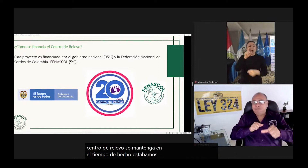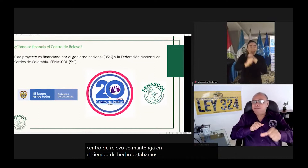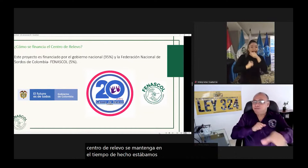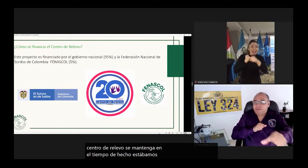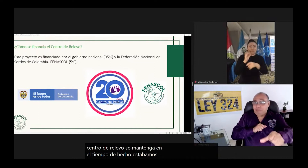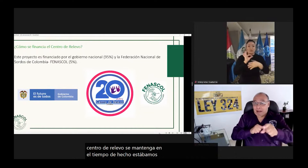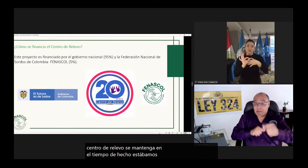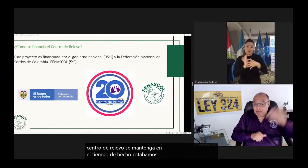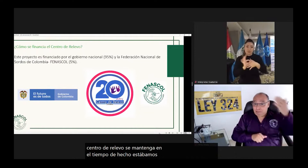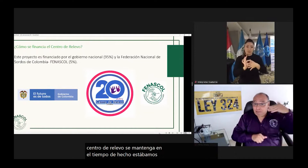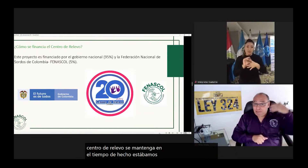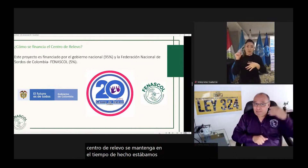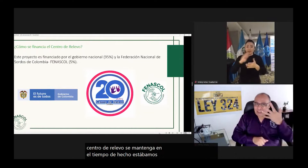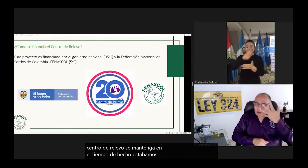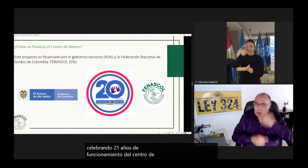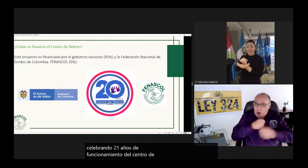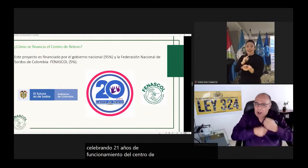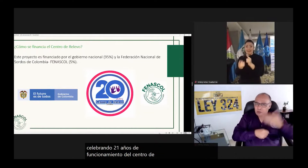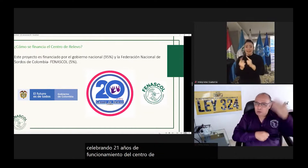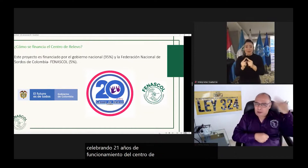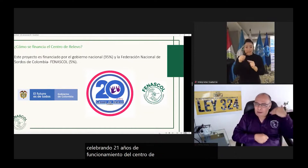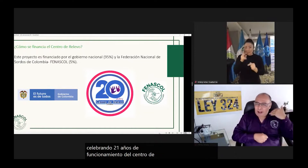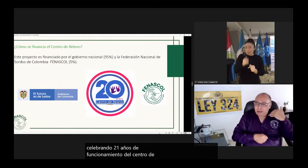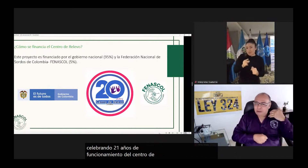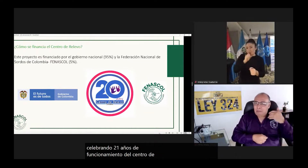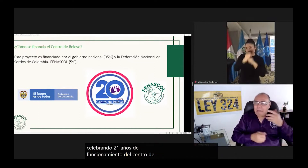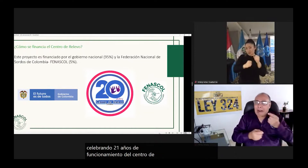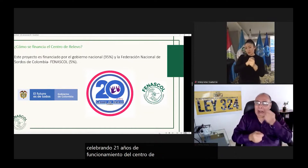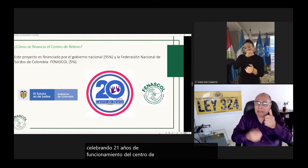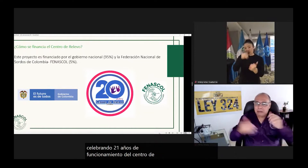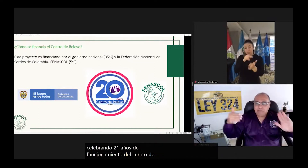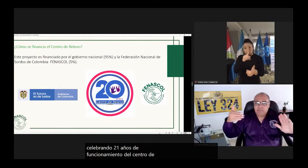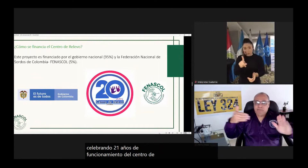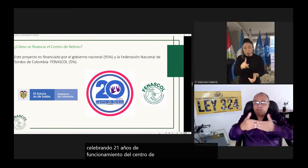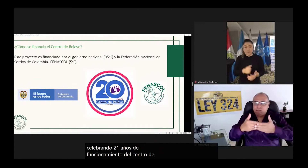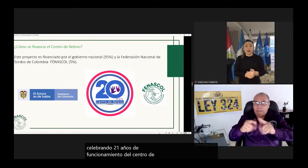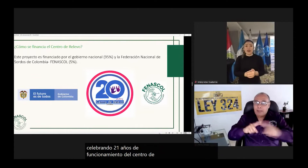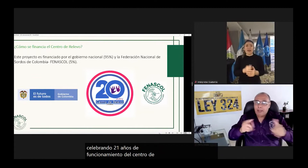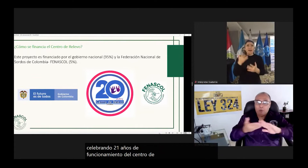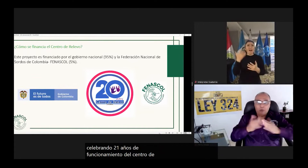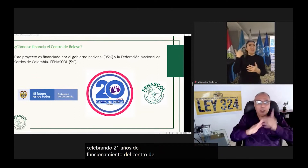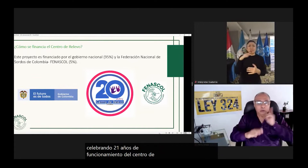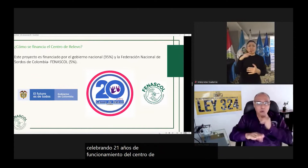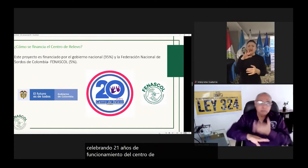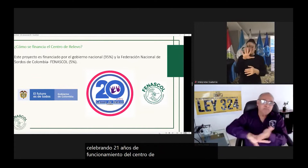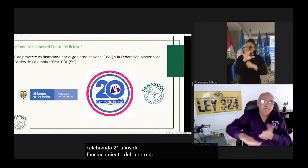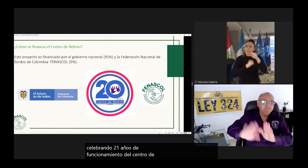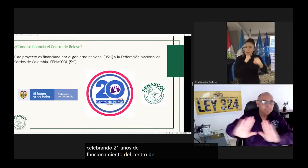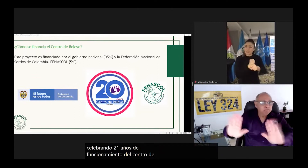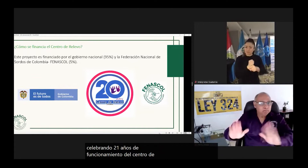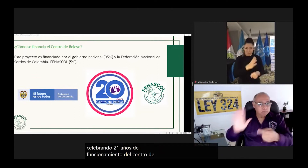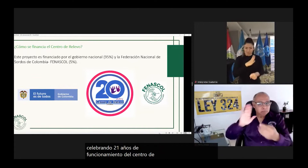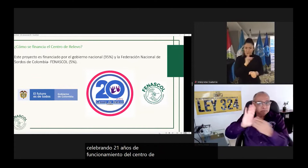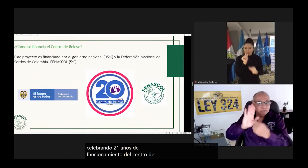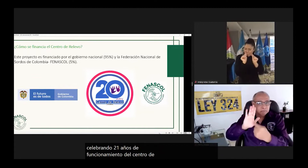funcionamiento del Centro de Relevo este mismo año 2021. Hace 5 años estuvimos a punto